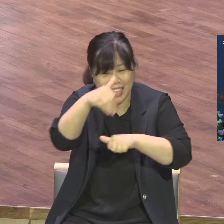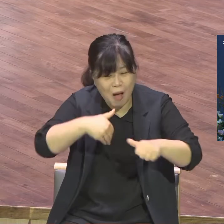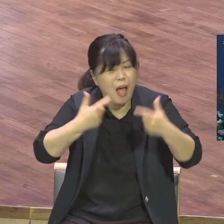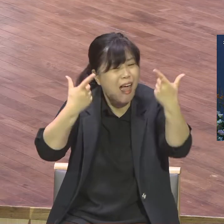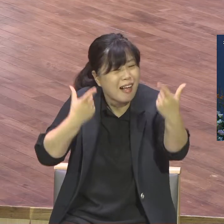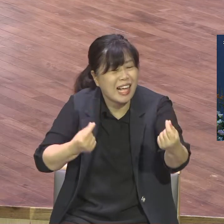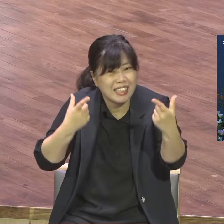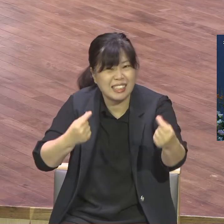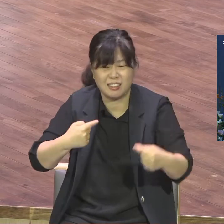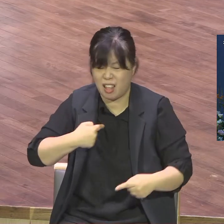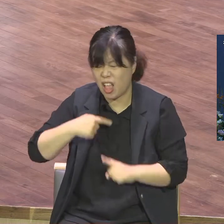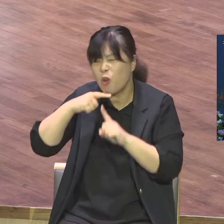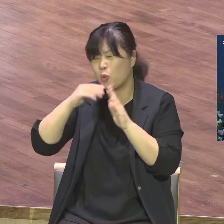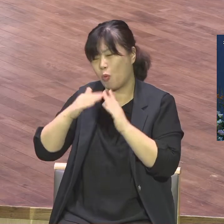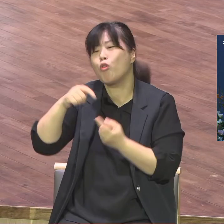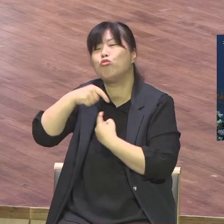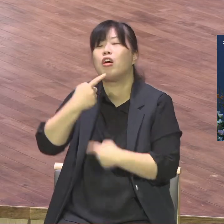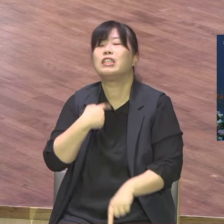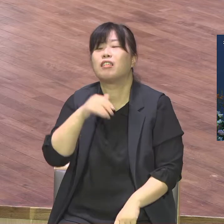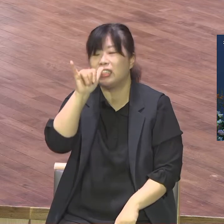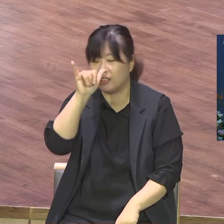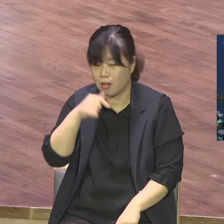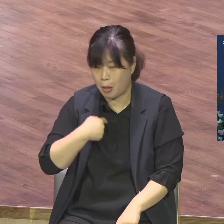그 다 여자들이 많아 주로 걸려가지고